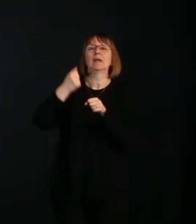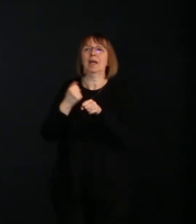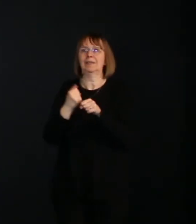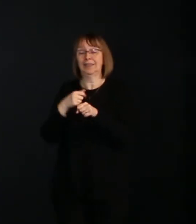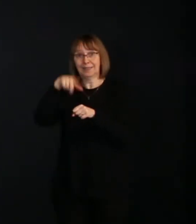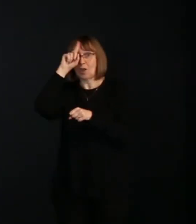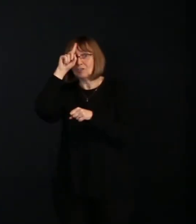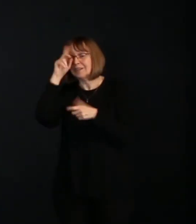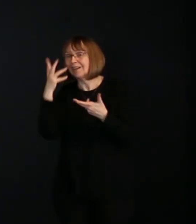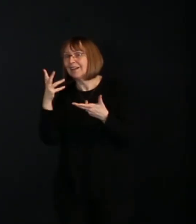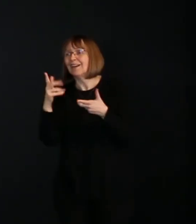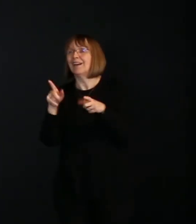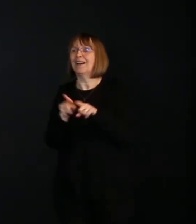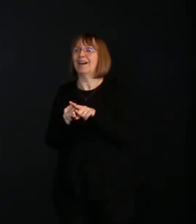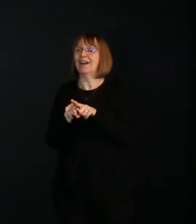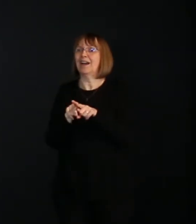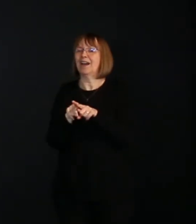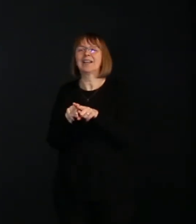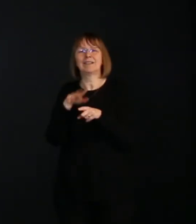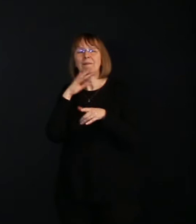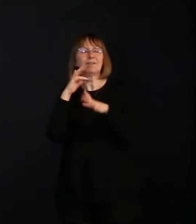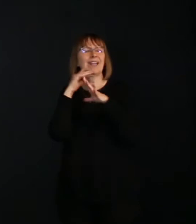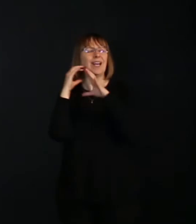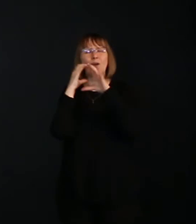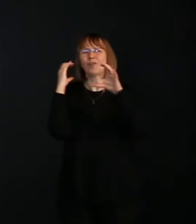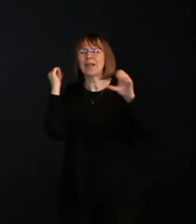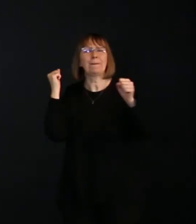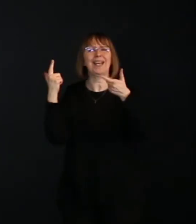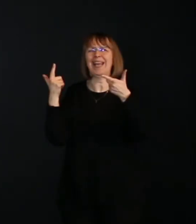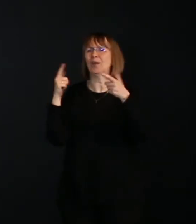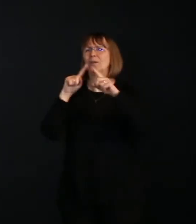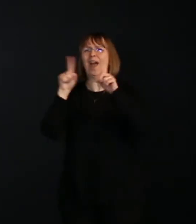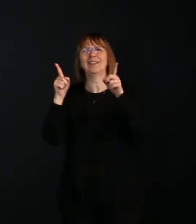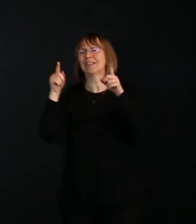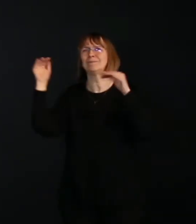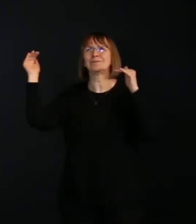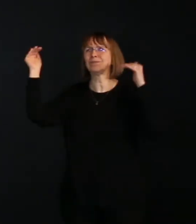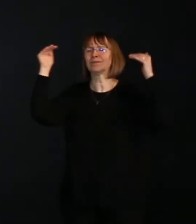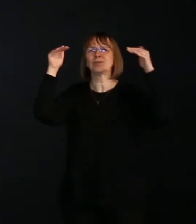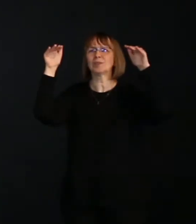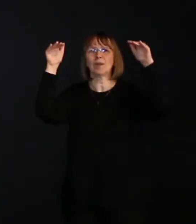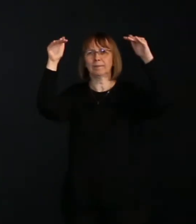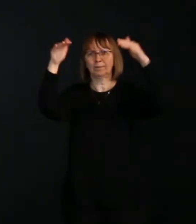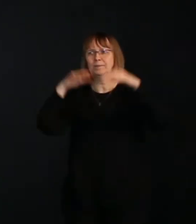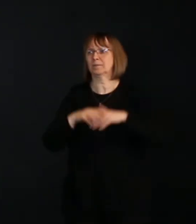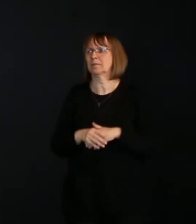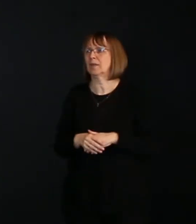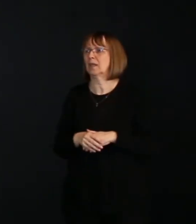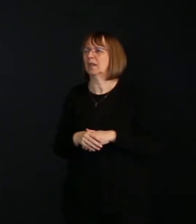dies ganz massiv mit Luftschiffen, mit Zeppelinen und Schüttelanz. Also